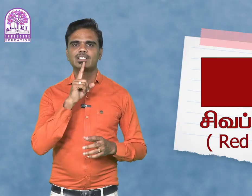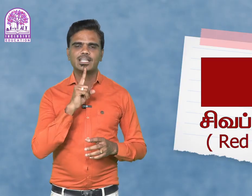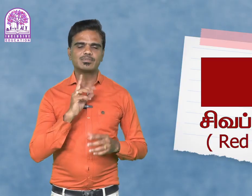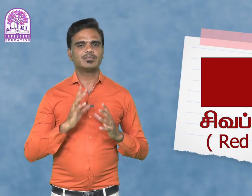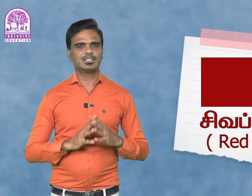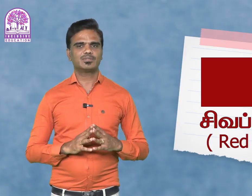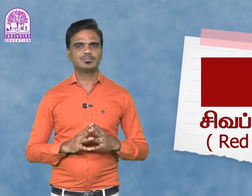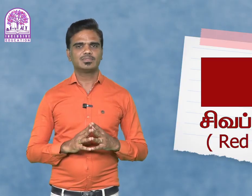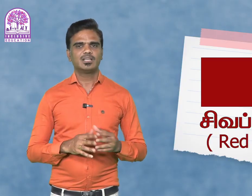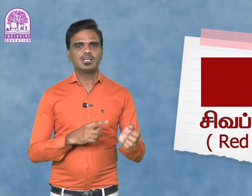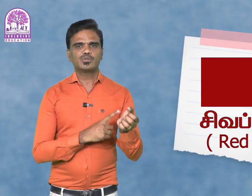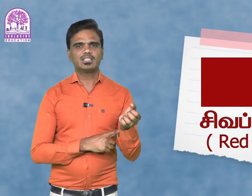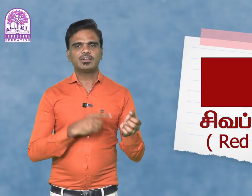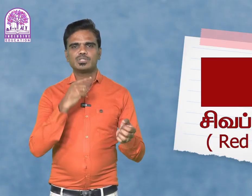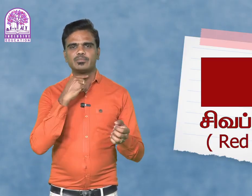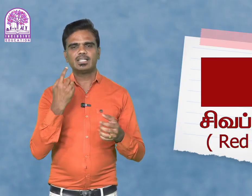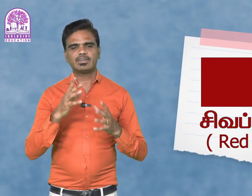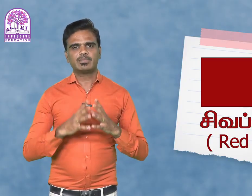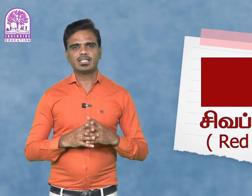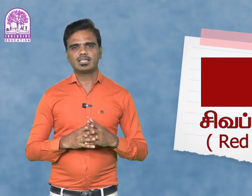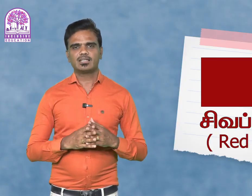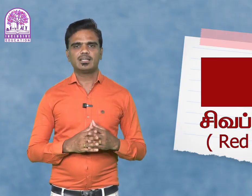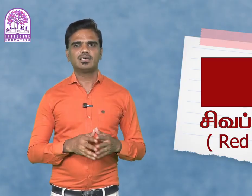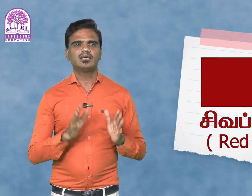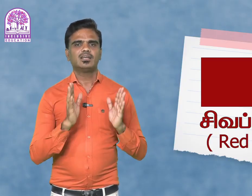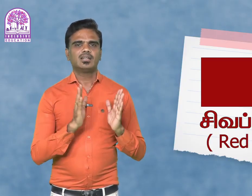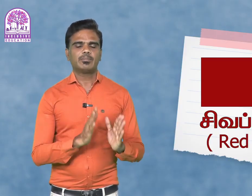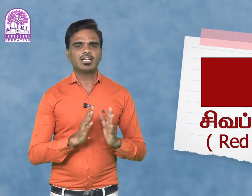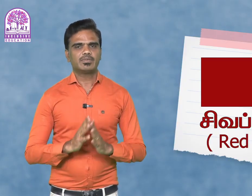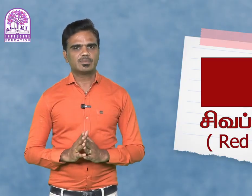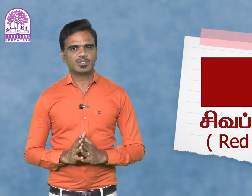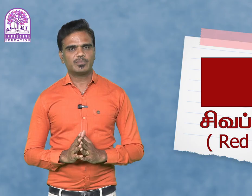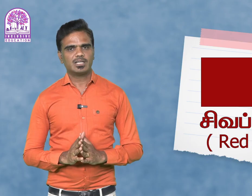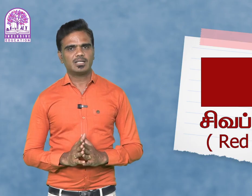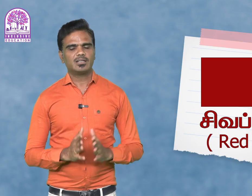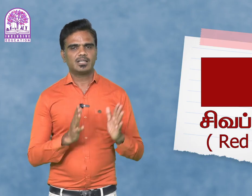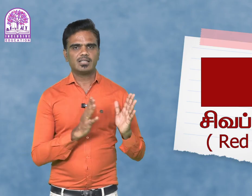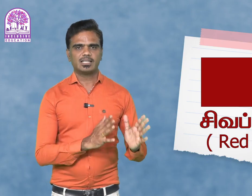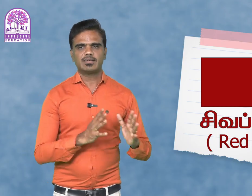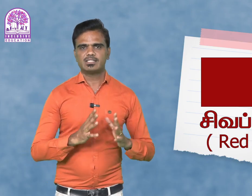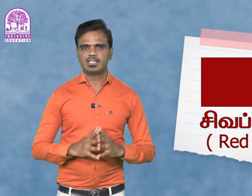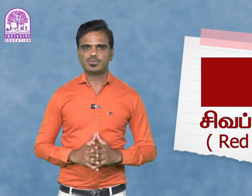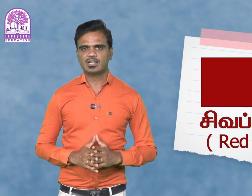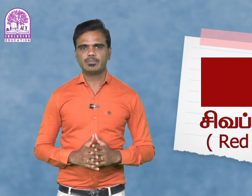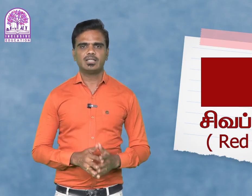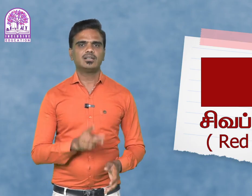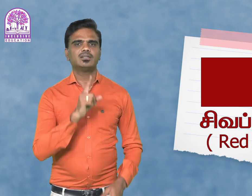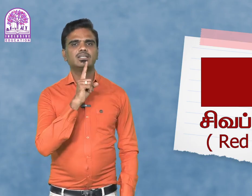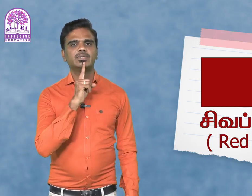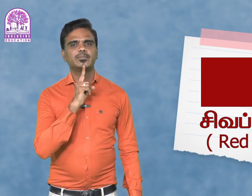இங்கே காமிச்சாலும் அப்படி தான் வரும். ஸோ இதெல்லாம் கொஞ்சம் மீனிங் வேறு மாதிரி இருக்கிறதுனால நம்ம என்ன ஃபிக்ஸ் பண்ணியிருக்கோம் அப்படின்னா, இந்தியன் சைன் லாங்குவேஜில் என்ன சொல்கிறாங்க அப்படின்னா, இப்படி